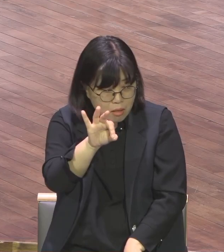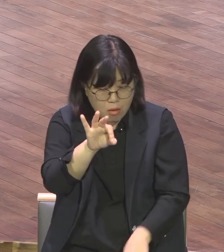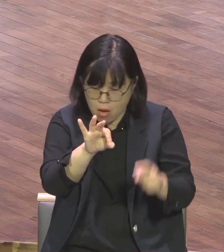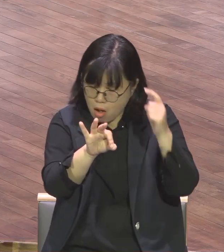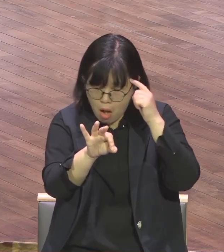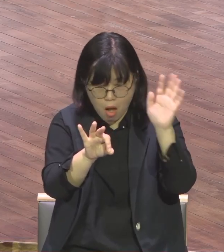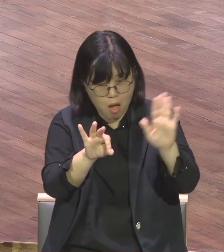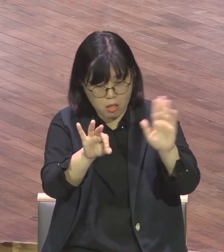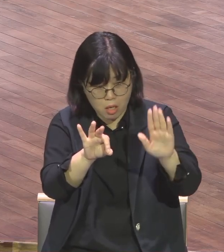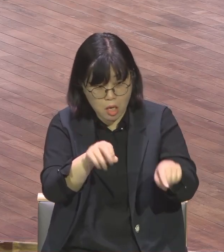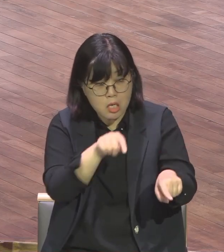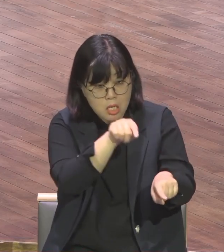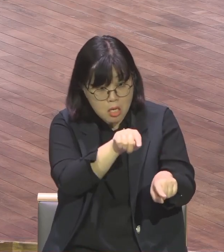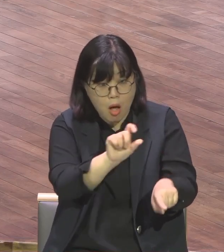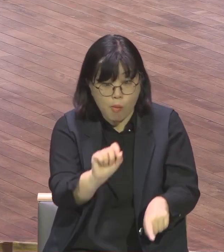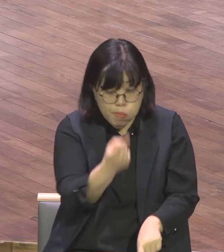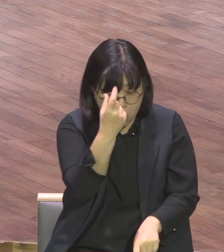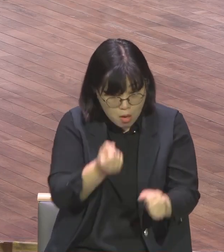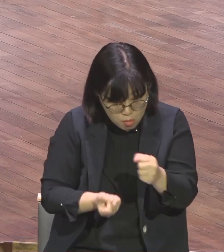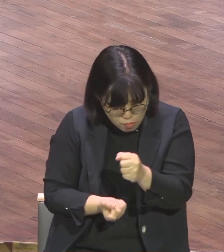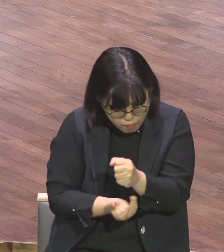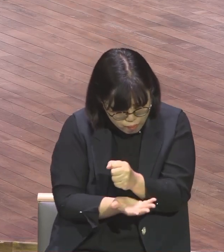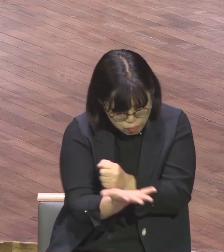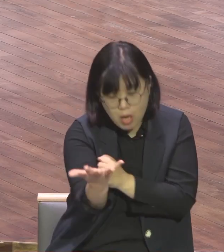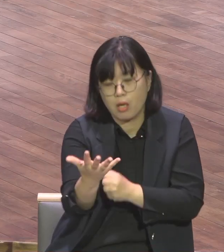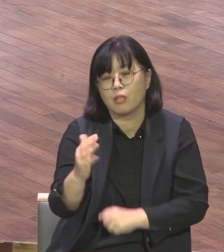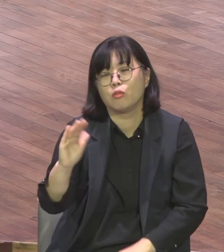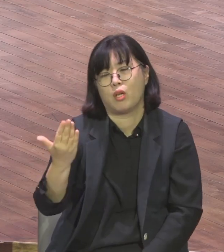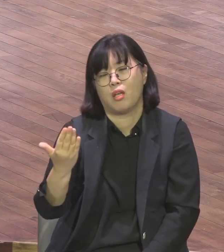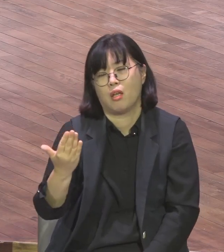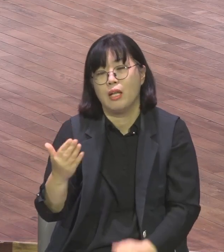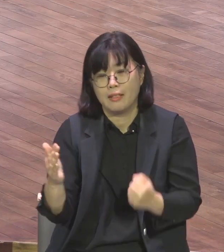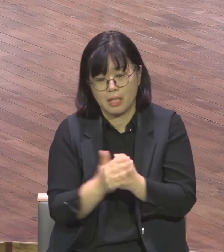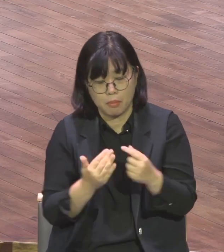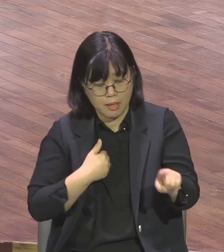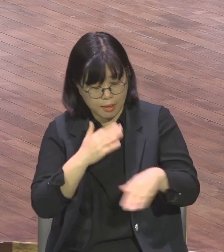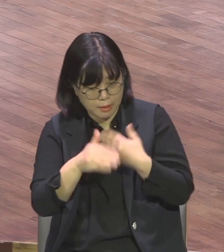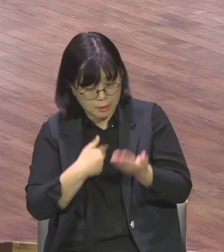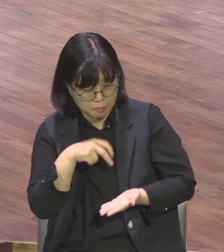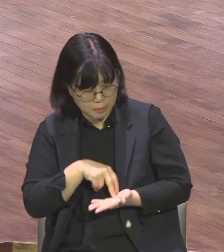없는 그런 결과가 오고 말아요.